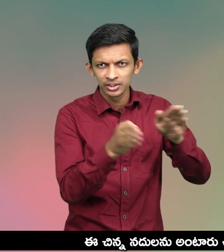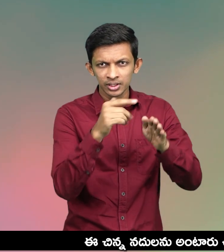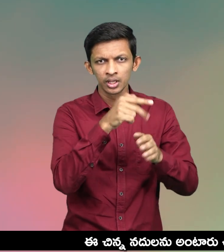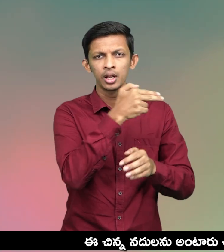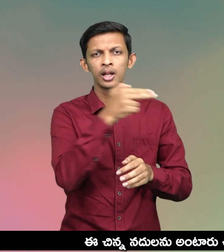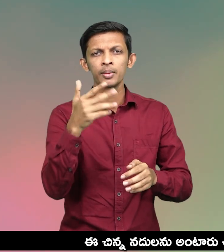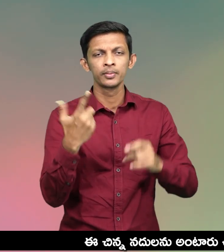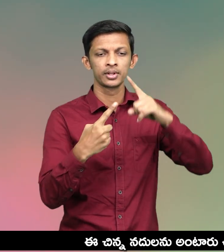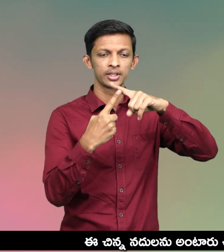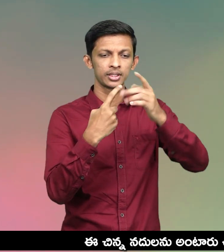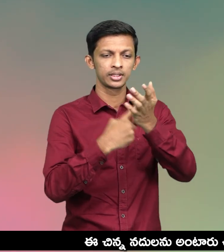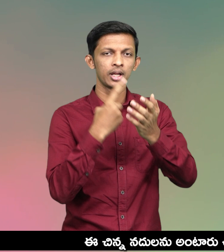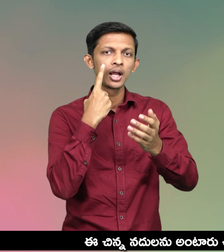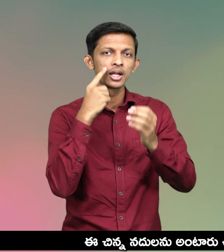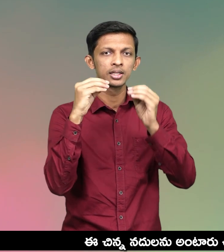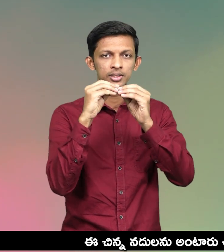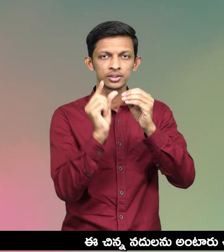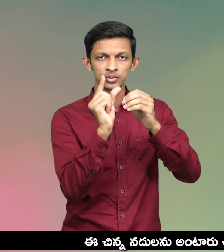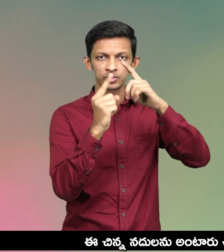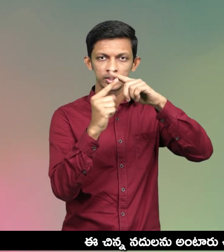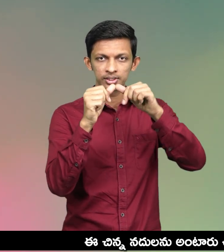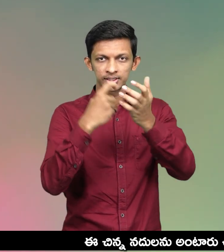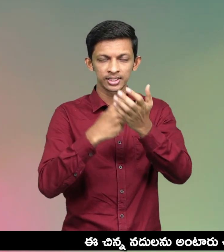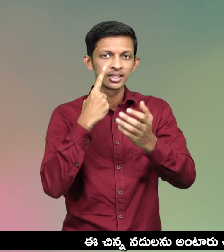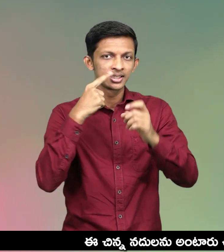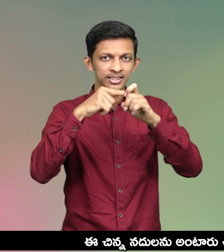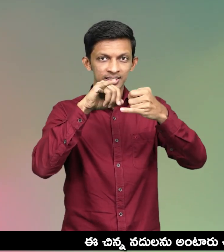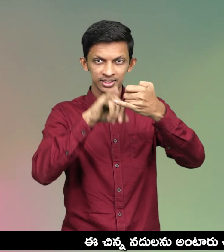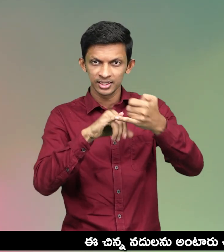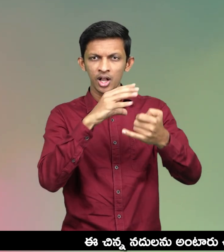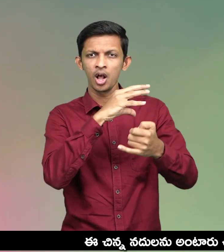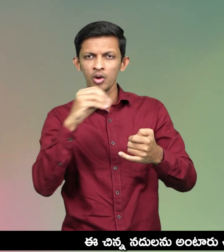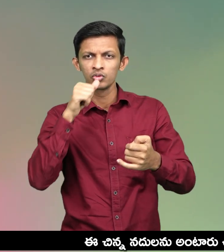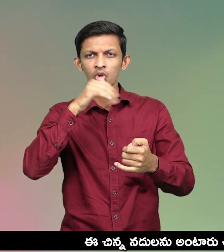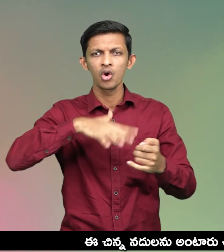అంటారు. ఉపనదులు మరియు ప్రాంతం ఎండిపోయింది.